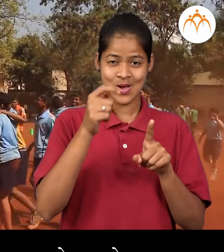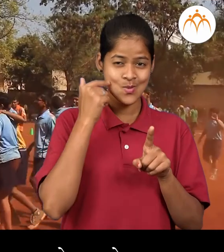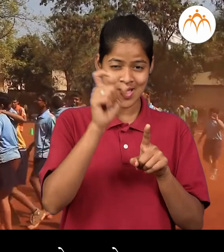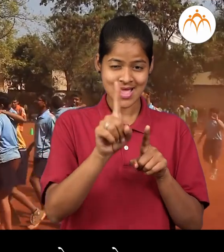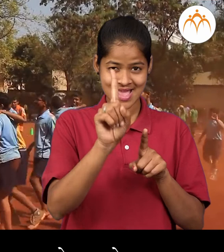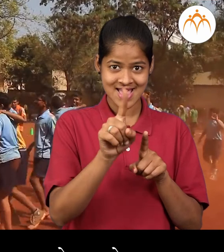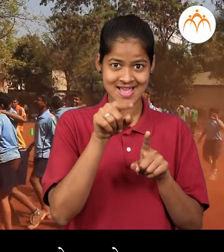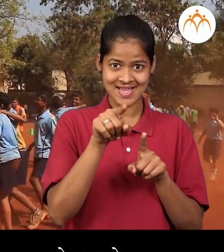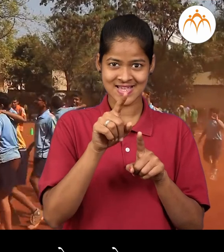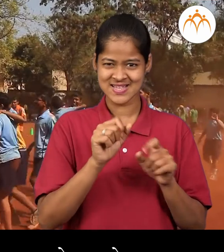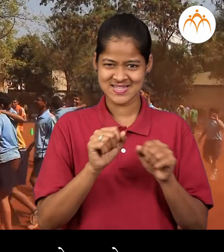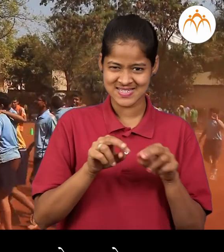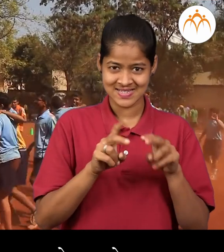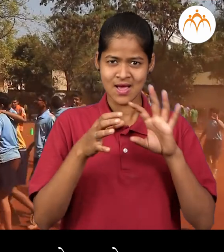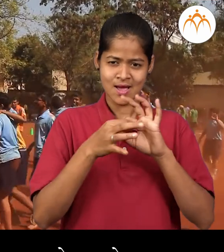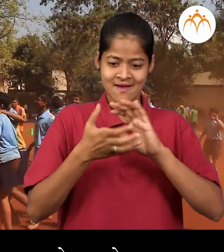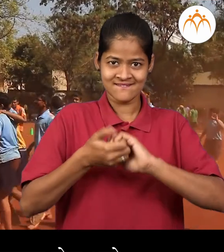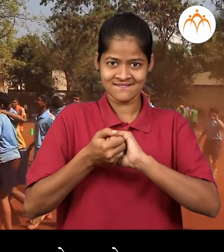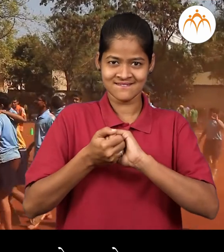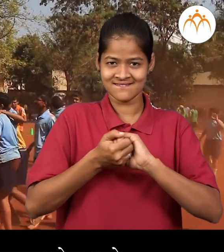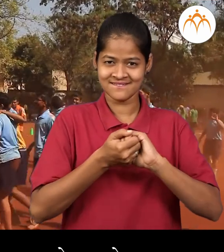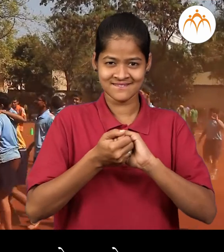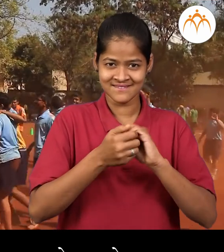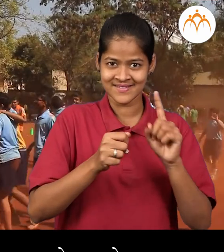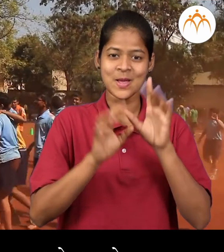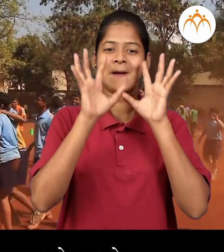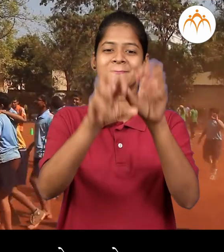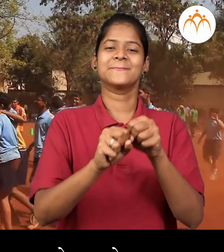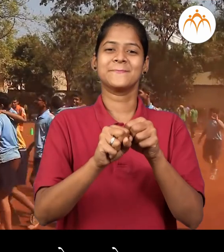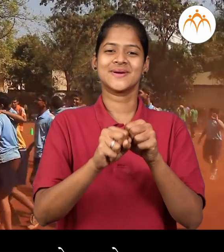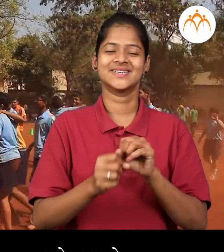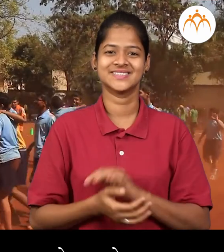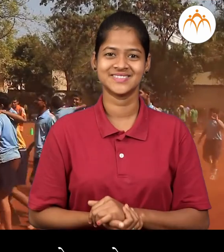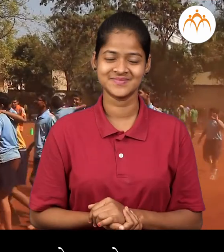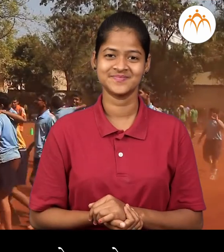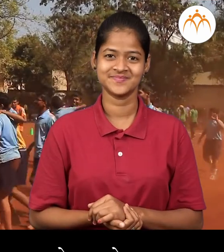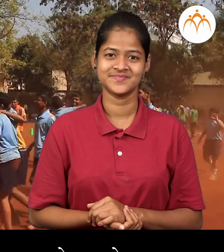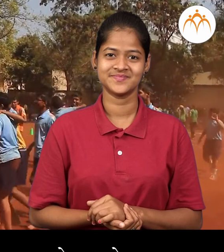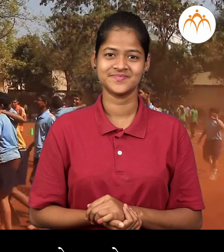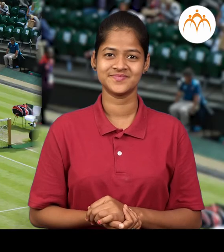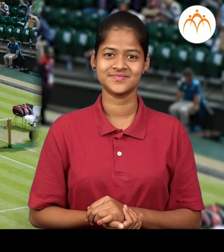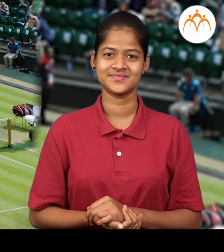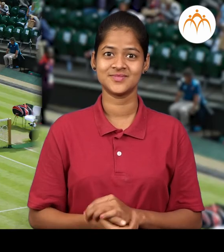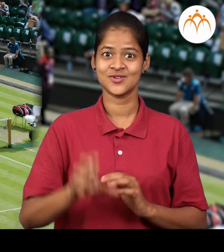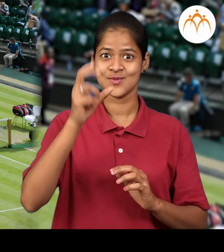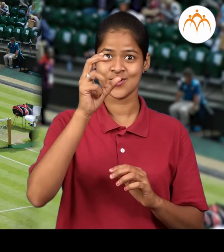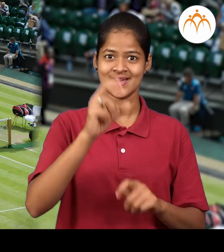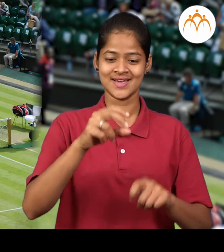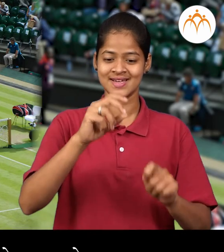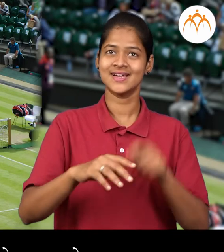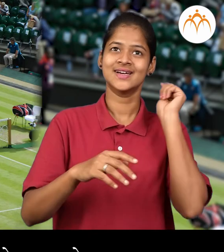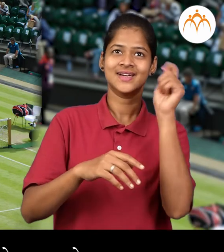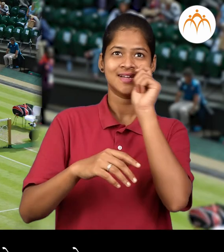जोड़ सा खड़ी हाथ जोड़ी ने थोड़ा सा आंखें बड़ा ही अ कि टेनिस